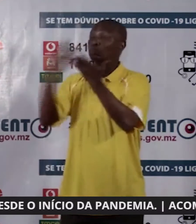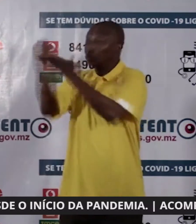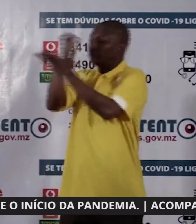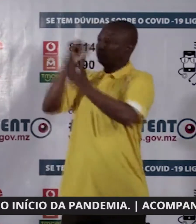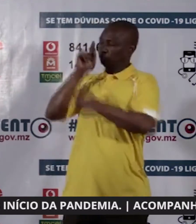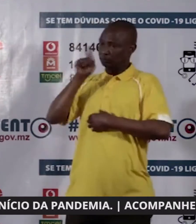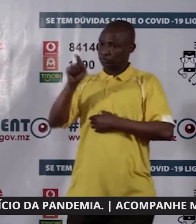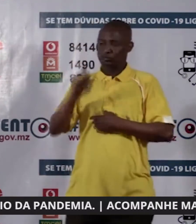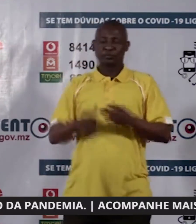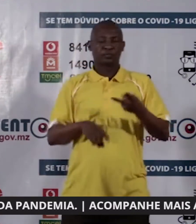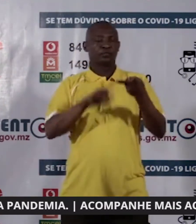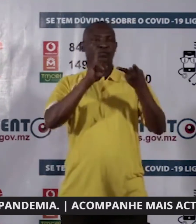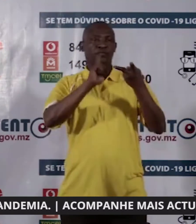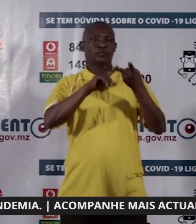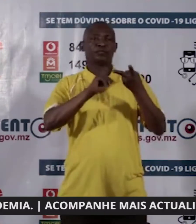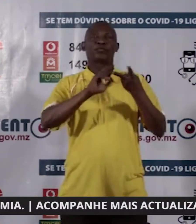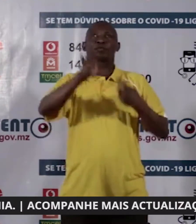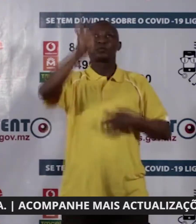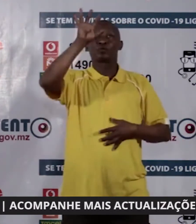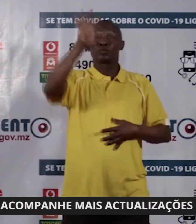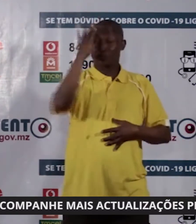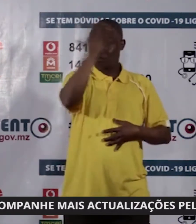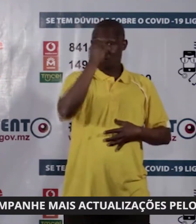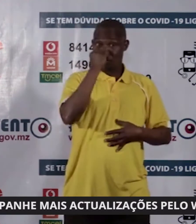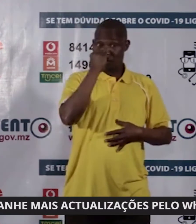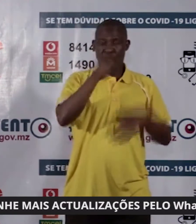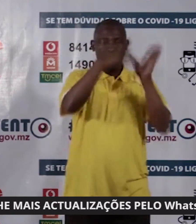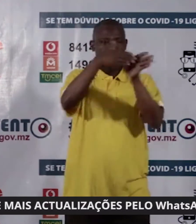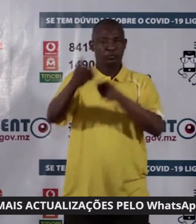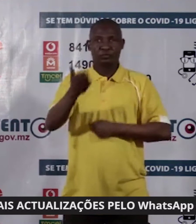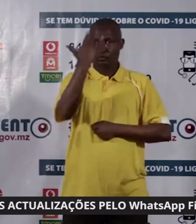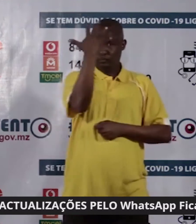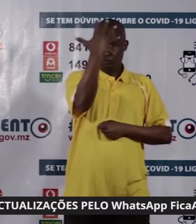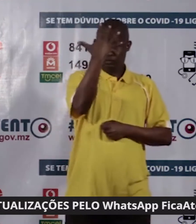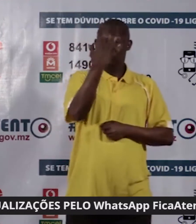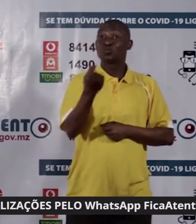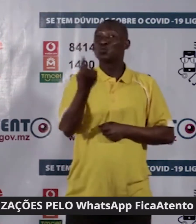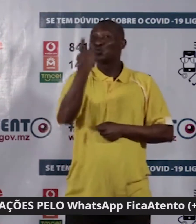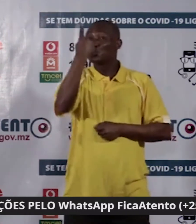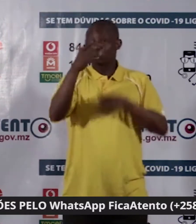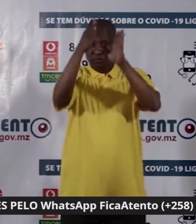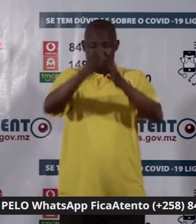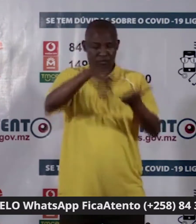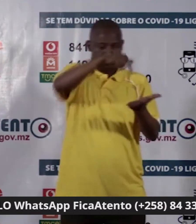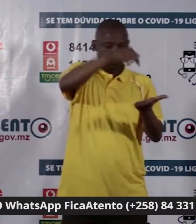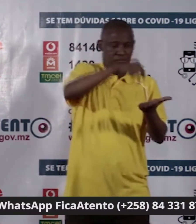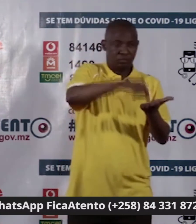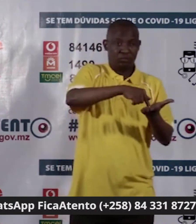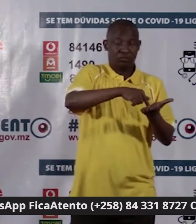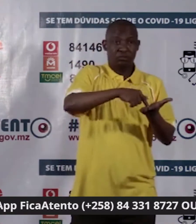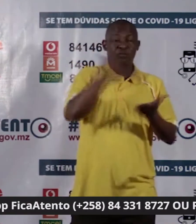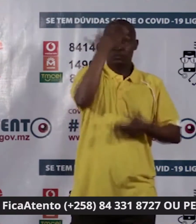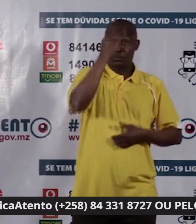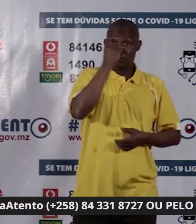5 casos na província de Nampula, 1 na cidade de Nampula e 4 no distrito de Nacala